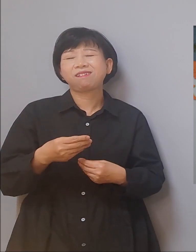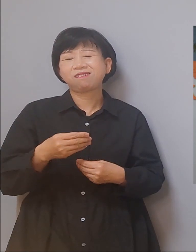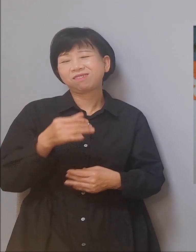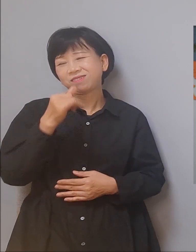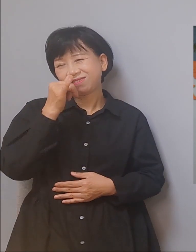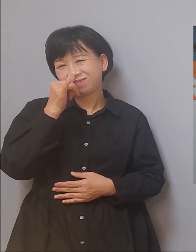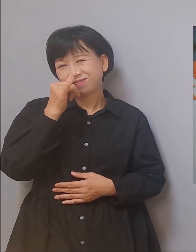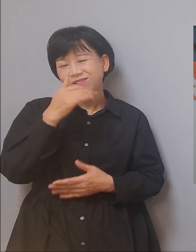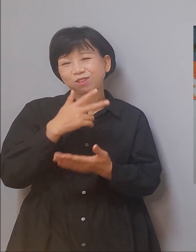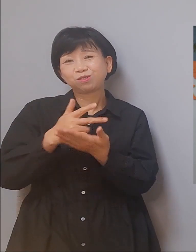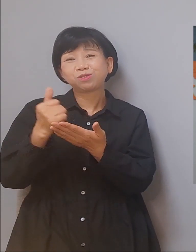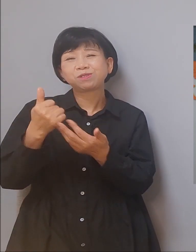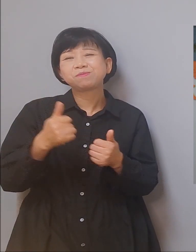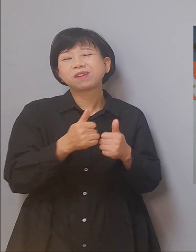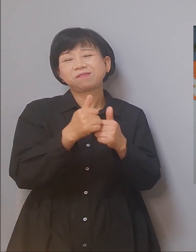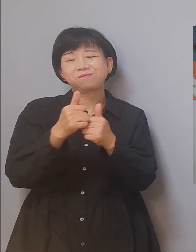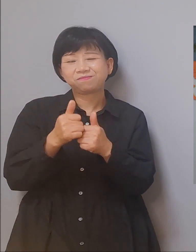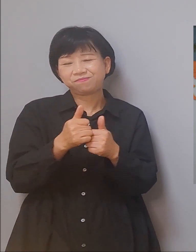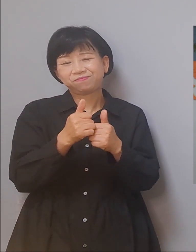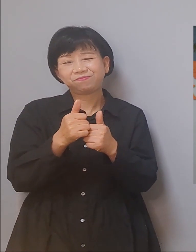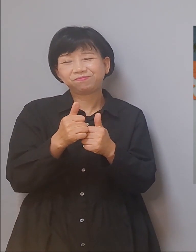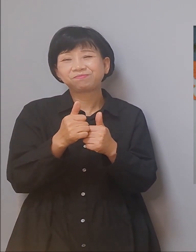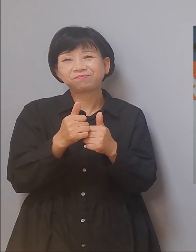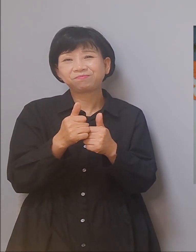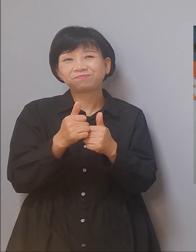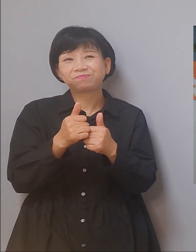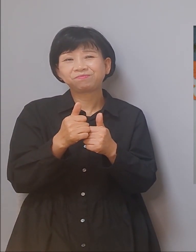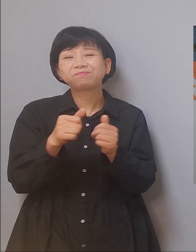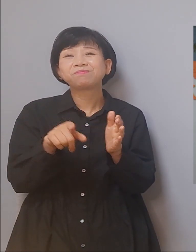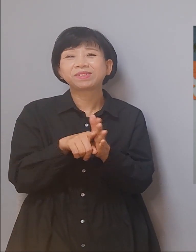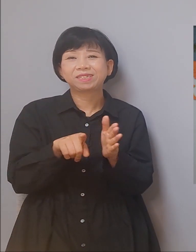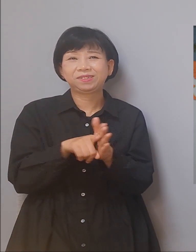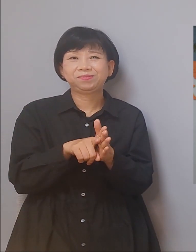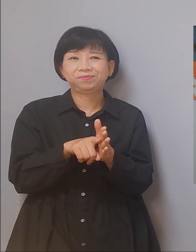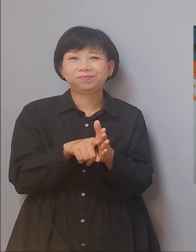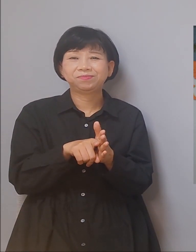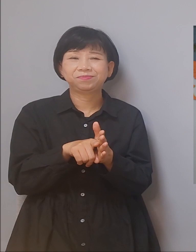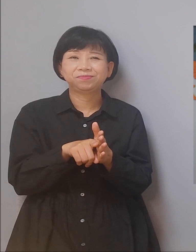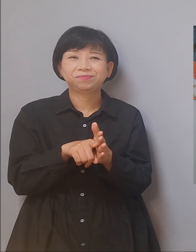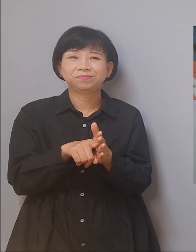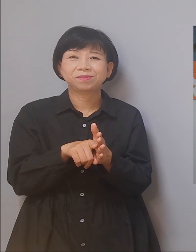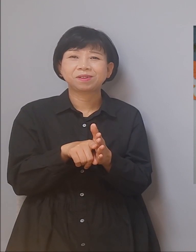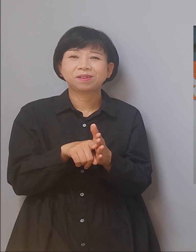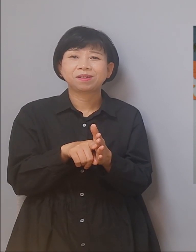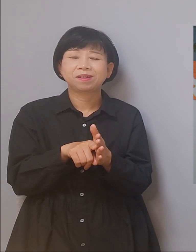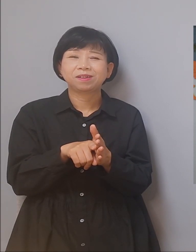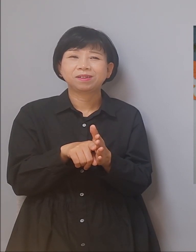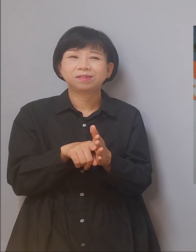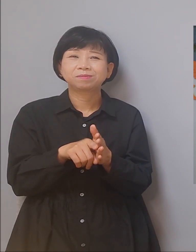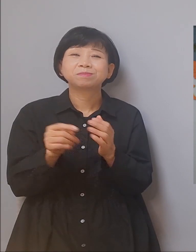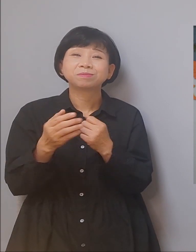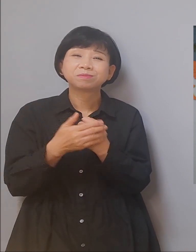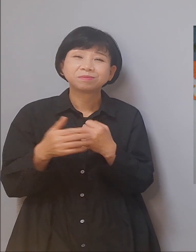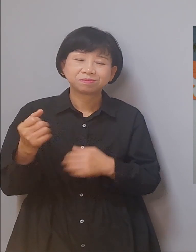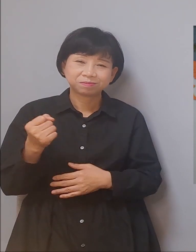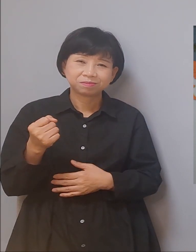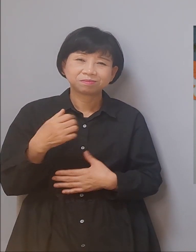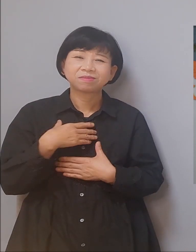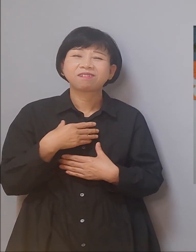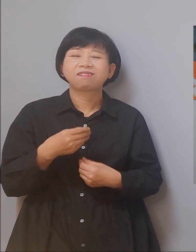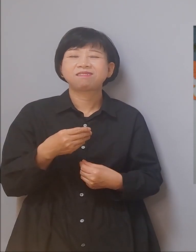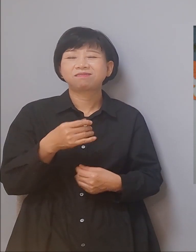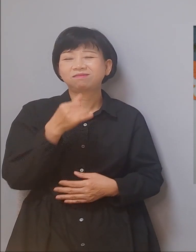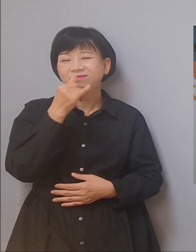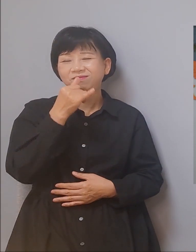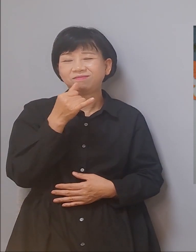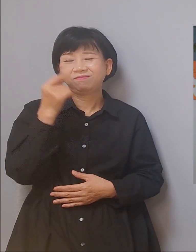이 길 끝 반드시 주님이 나와 함께 하신다는 그 믿음이 있기에 내 안에 평안이 찾아오는 겁니다. 평강이